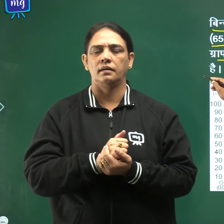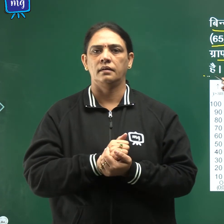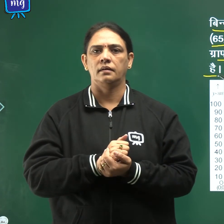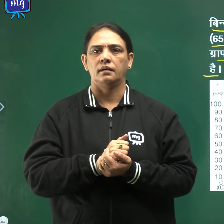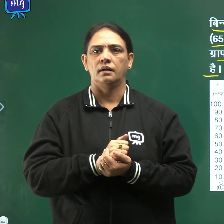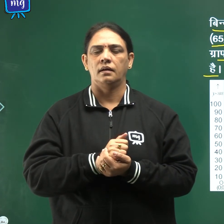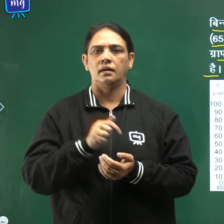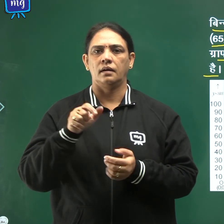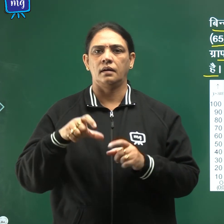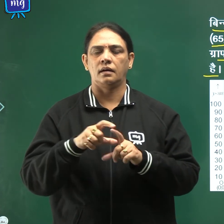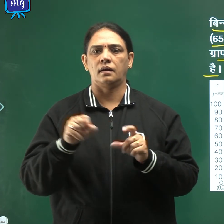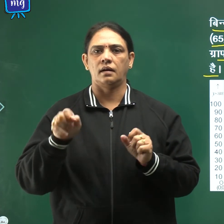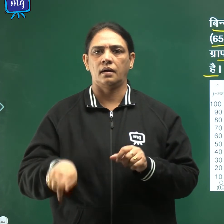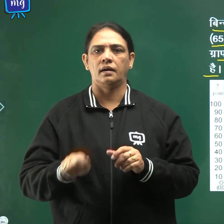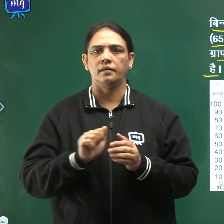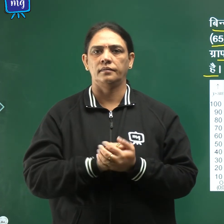करना है।